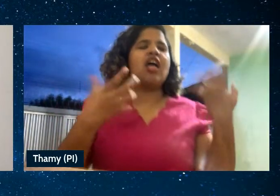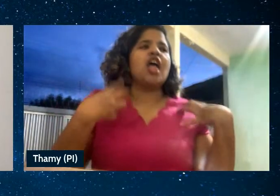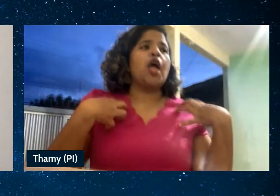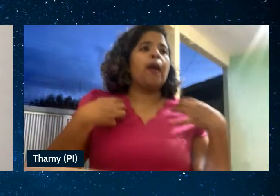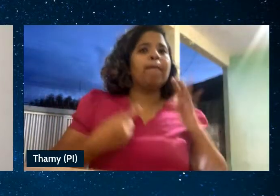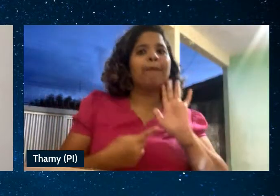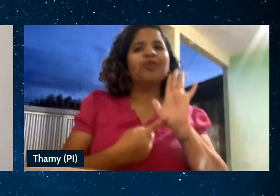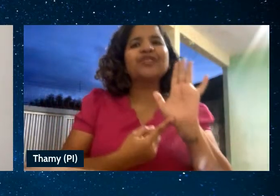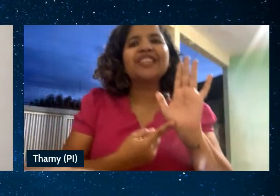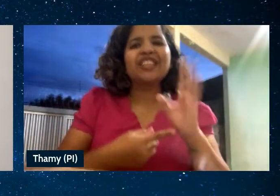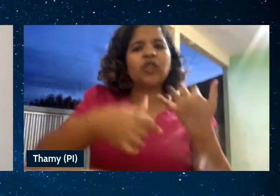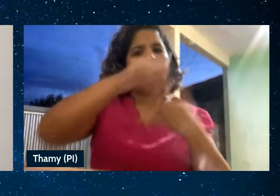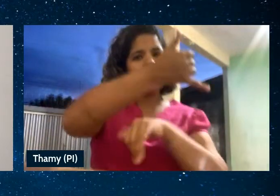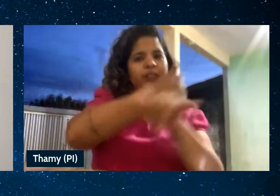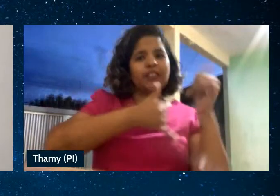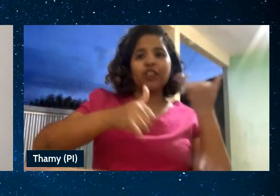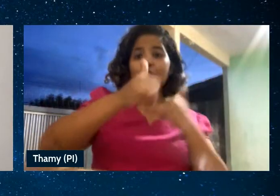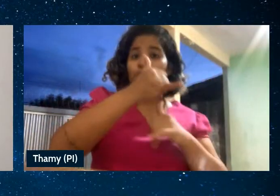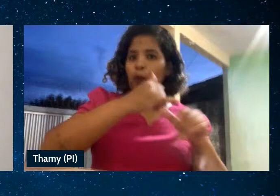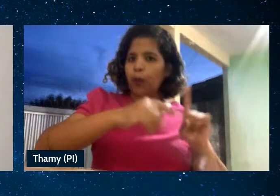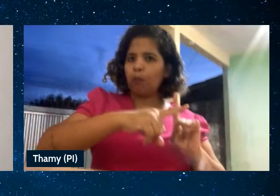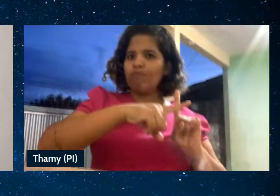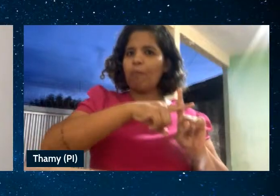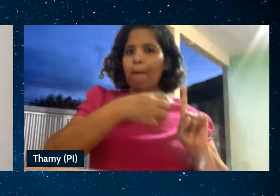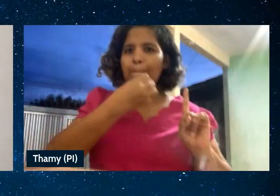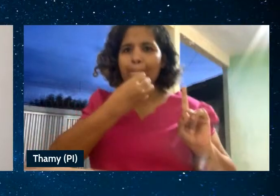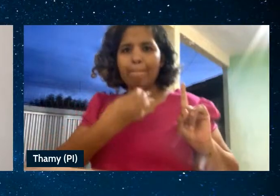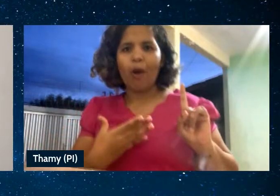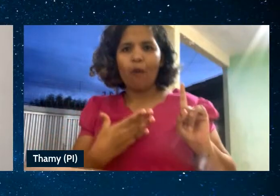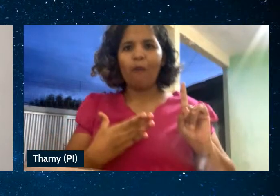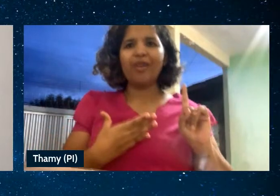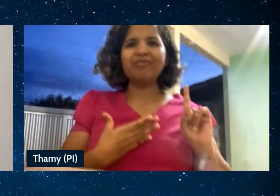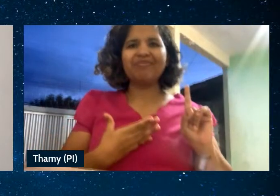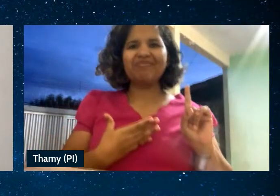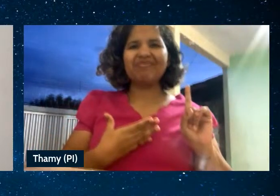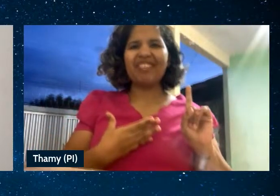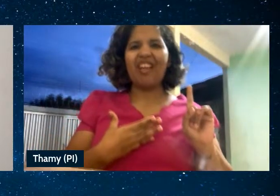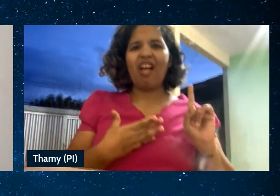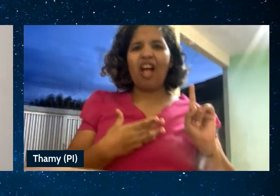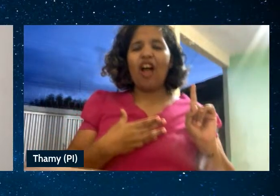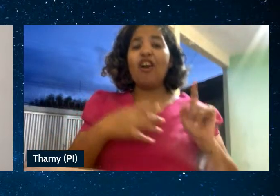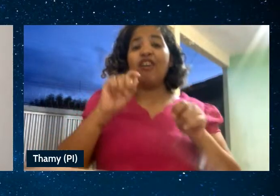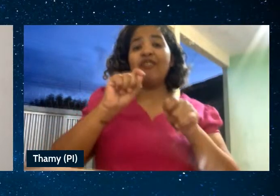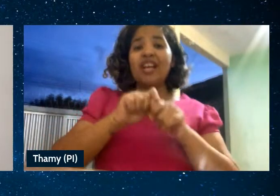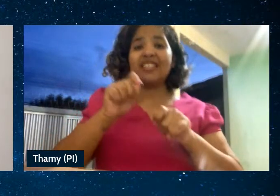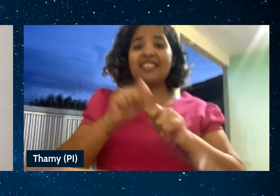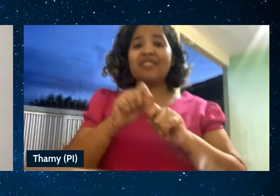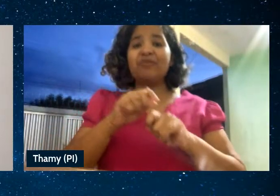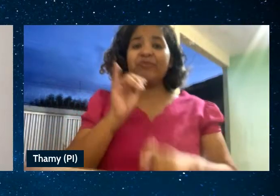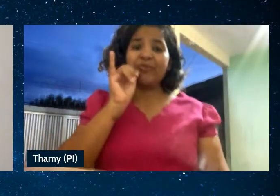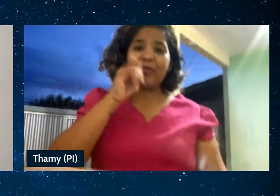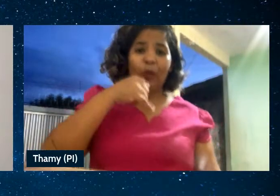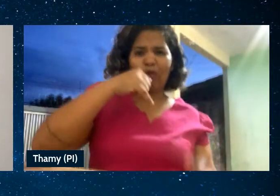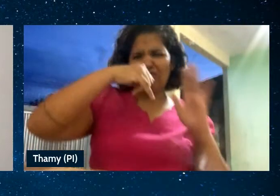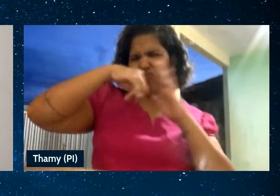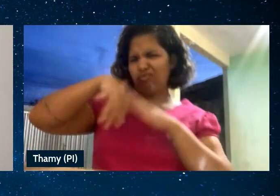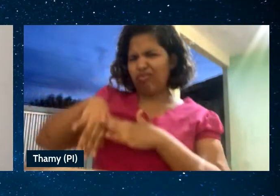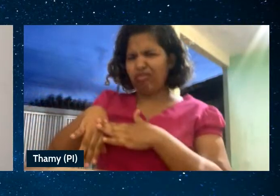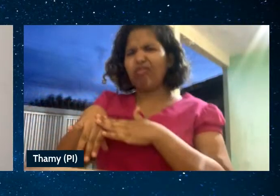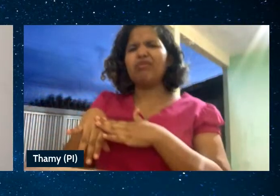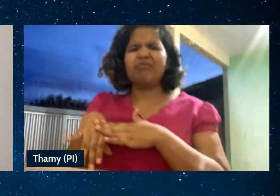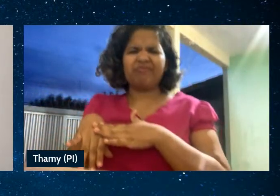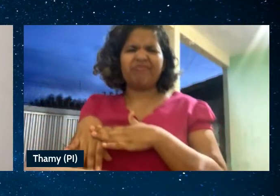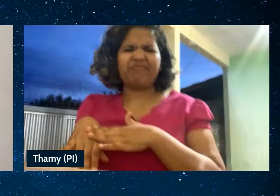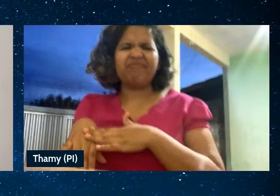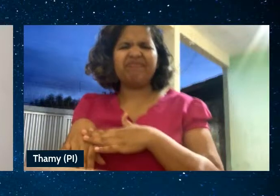né afastando esse fenômeno muitas vezes de tristeza de como alguém que fosse paraa forca